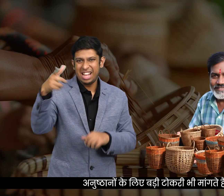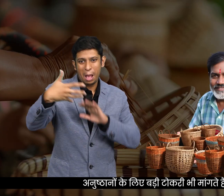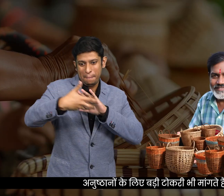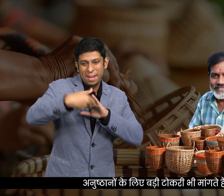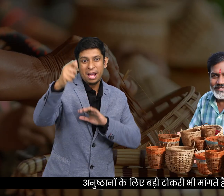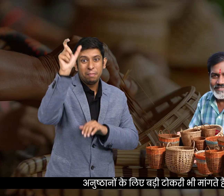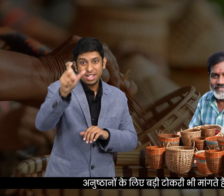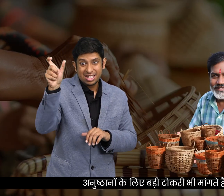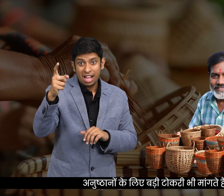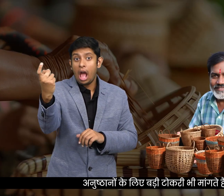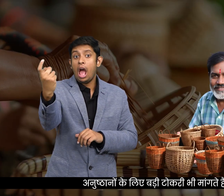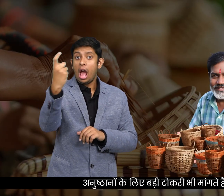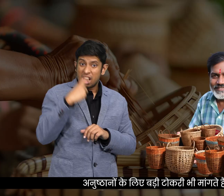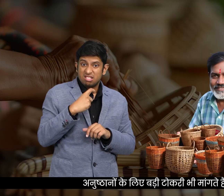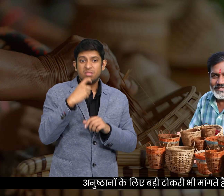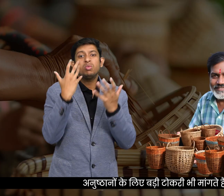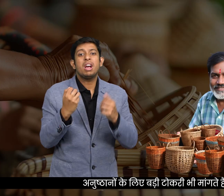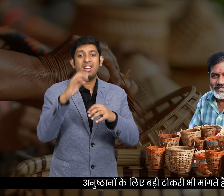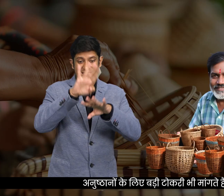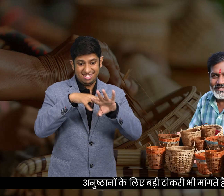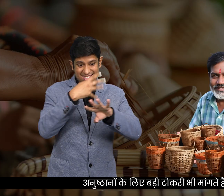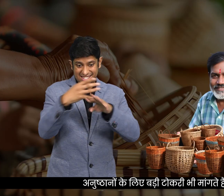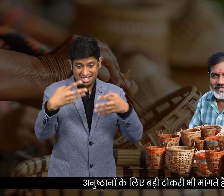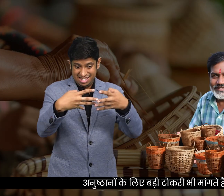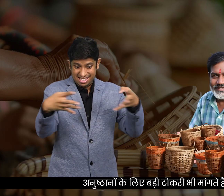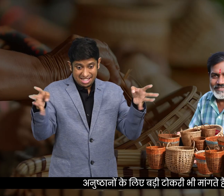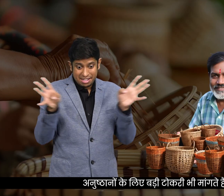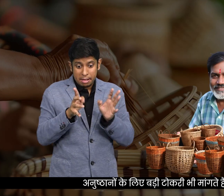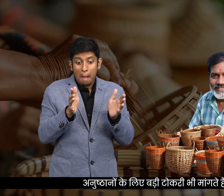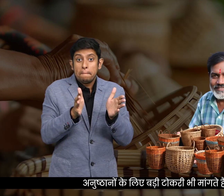लिए बड़ी टोकरी भी मांगते हैं।